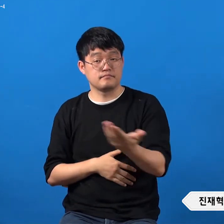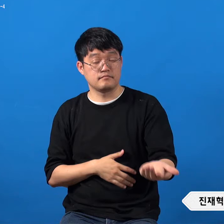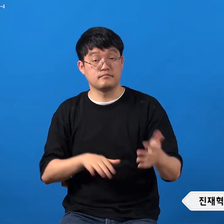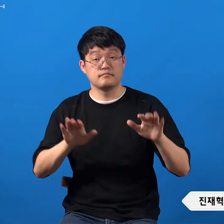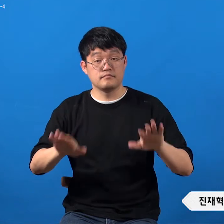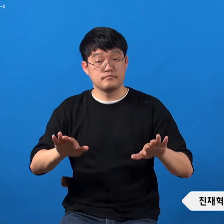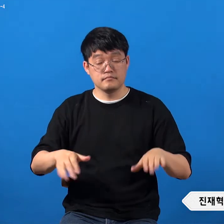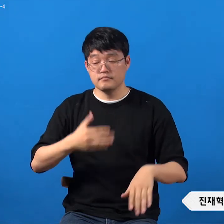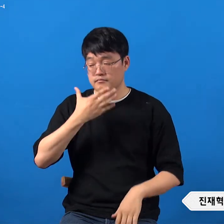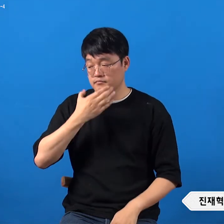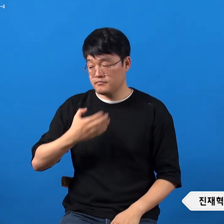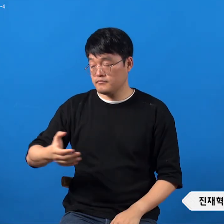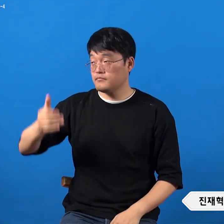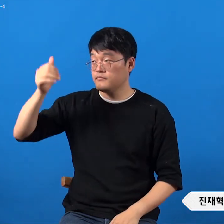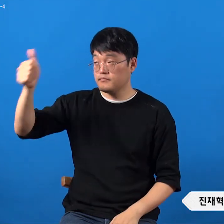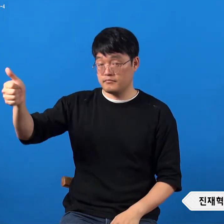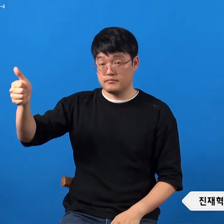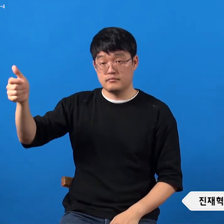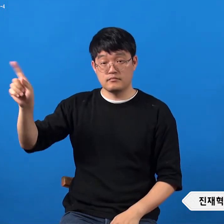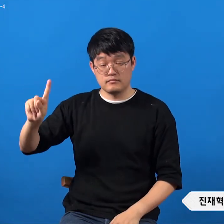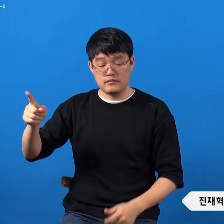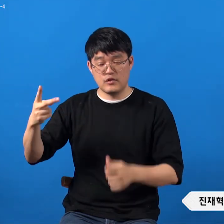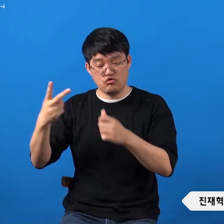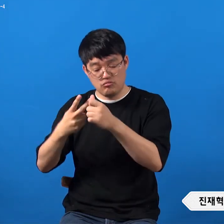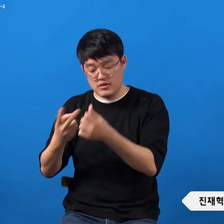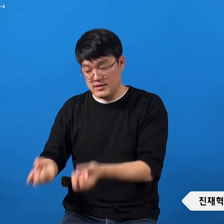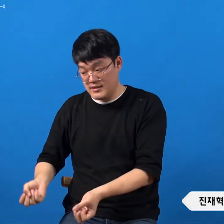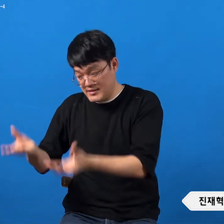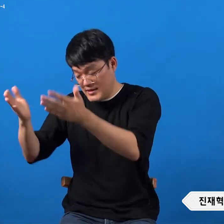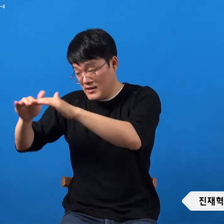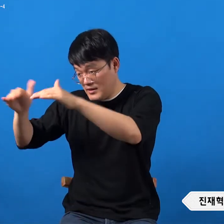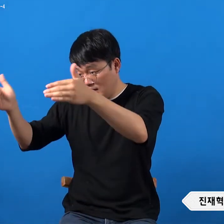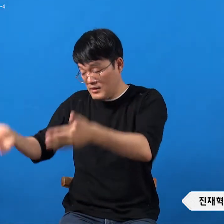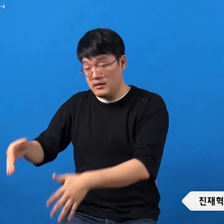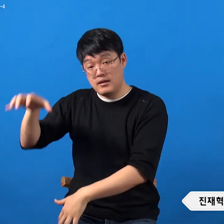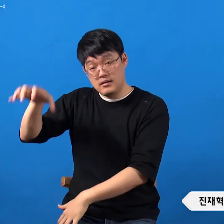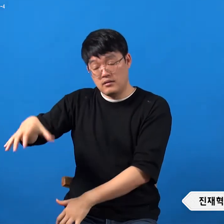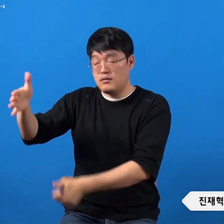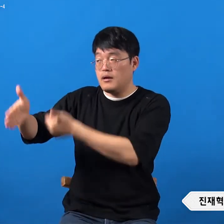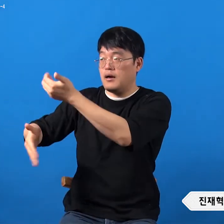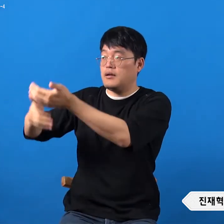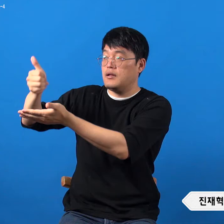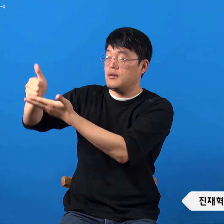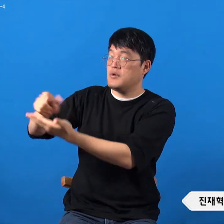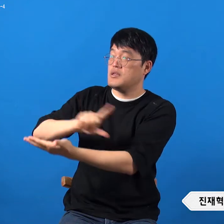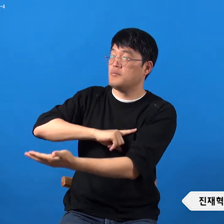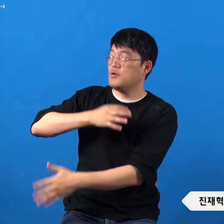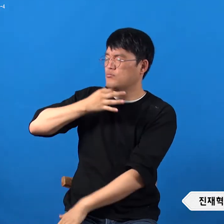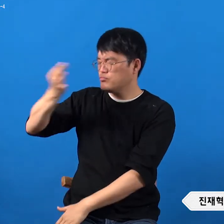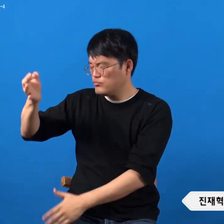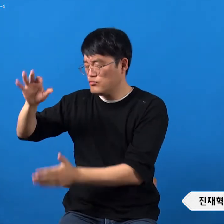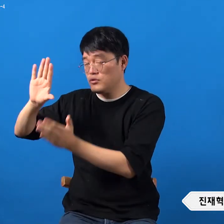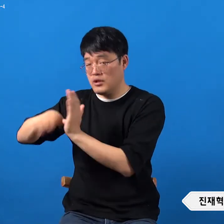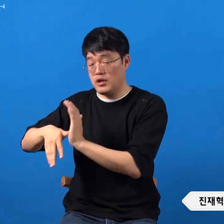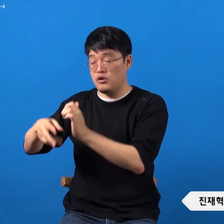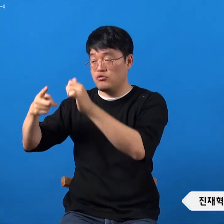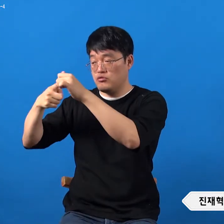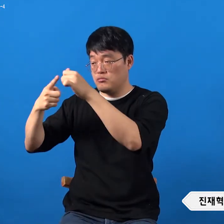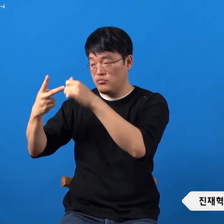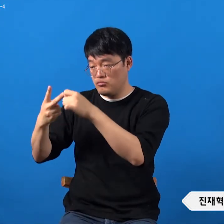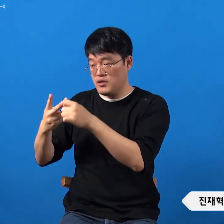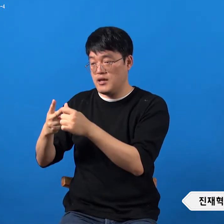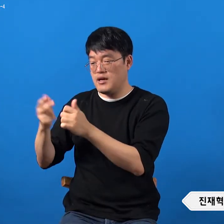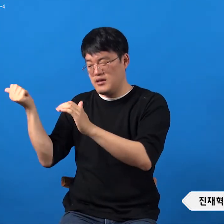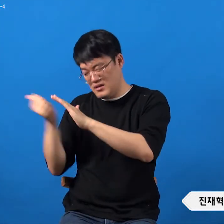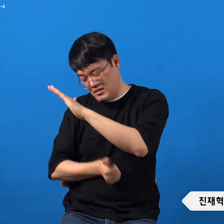오늘 아브라함은 두 번째 제단에서 하나님 앞에 그의 이름을 부를 때 그가 겪었던 두 번의 실패를